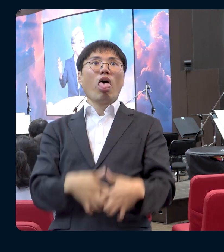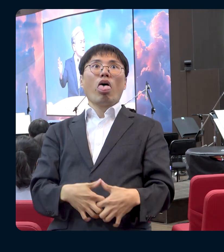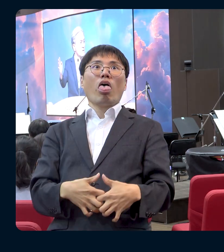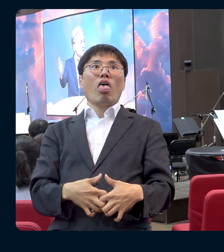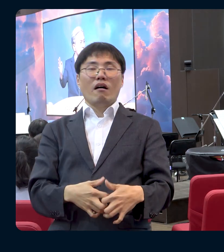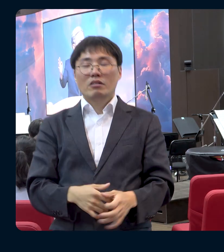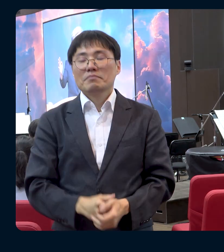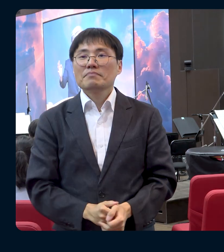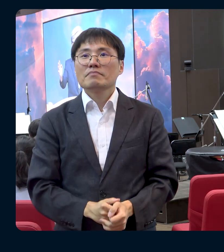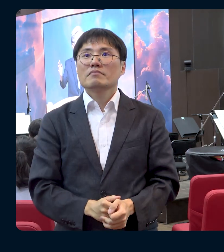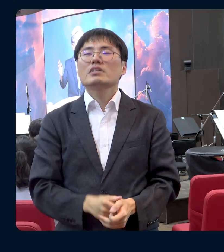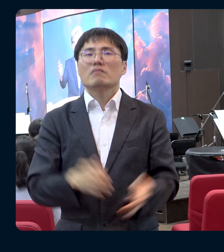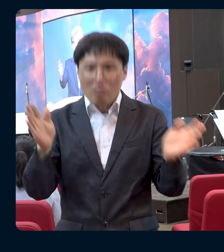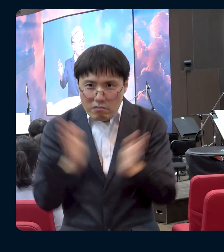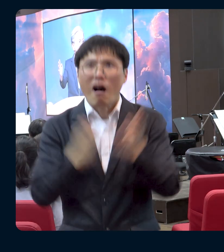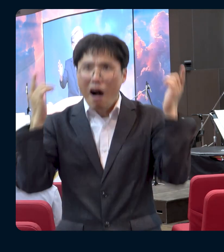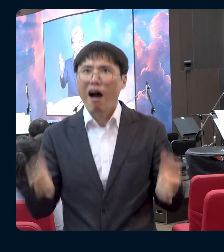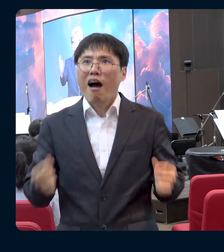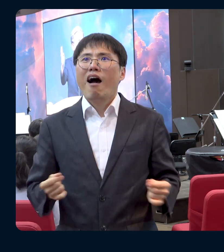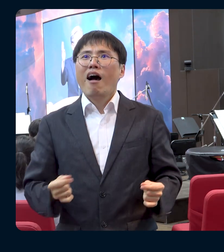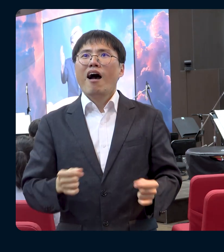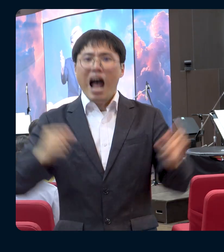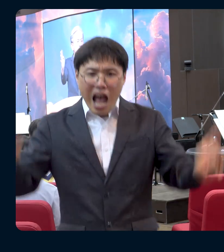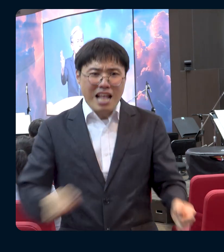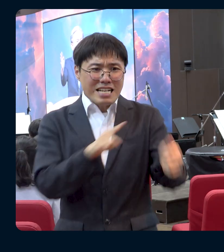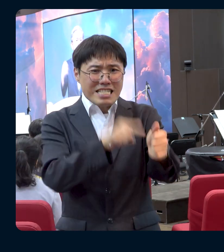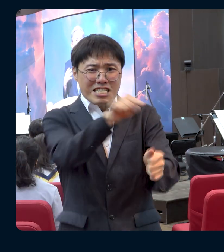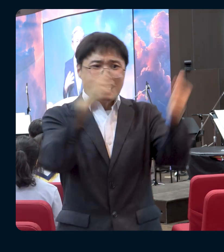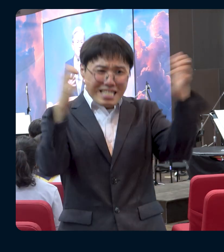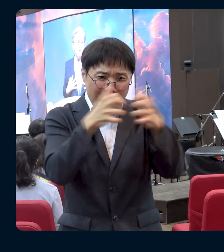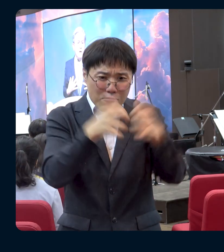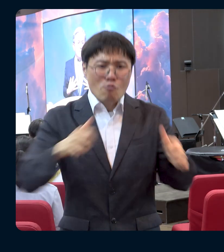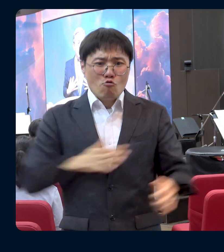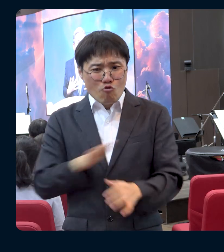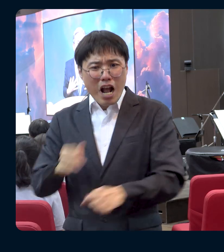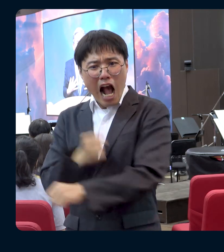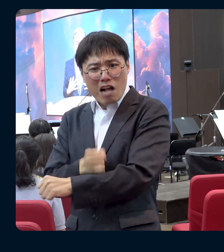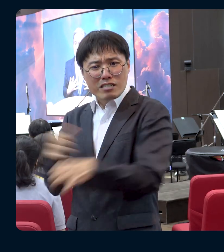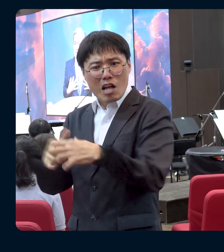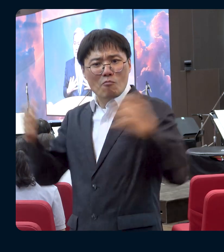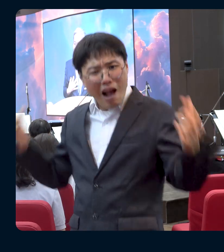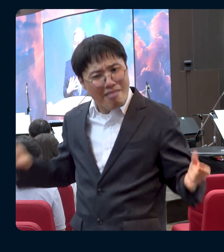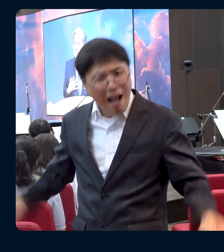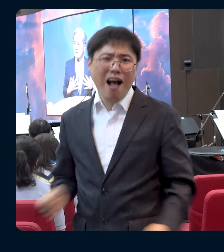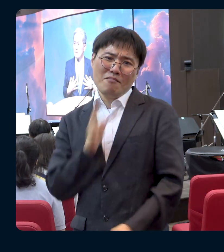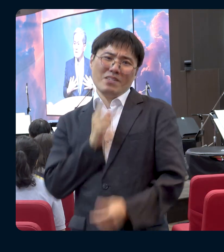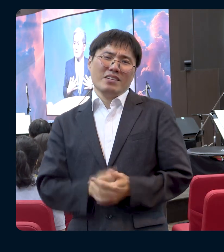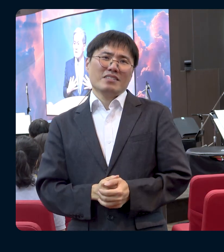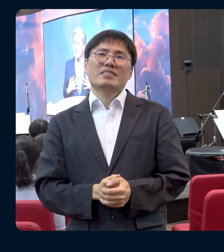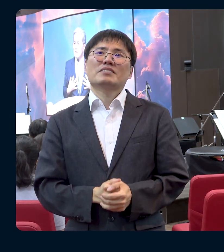그 하나님 말씀 앞에서. 그렇다. 엘리야의 그 싸움이 지금 우리가 하고 있는 싸움이에요.